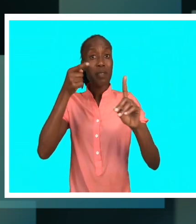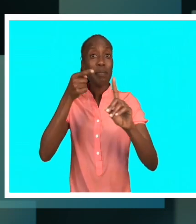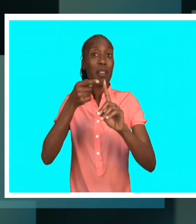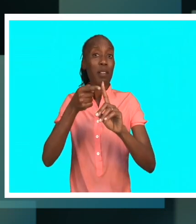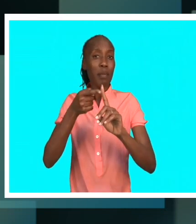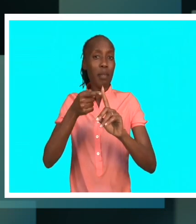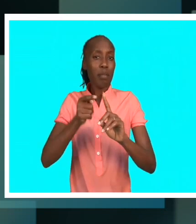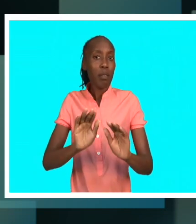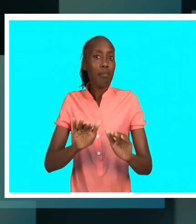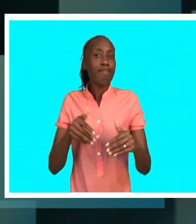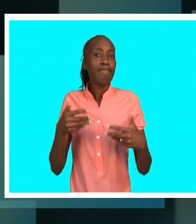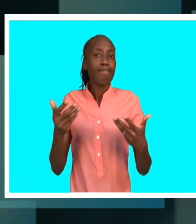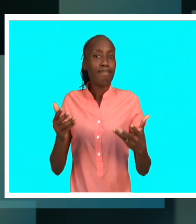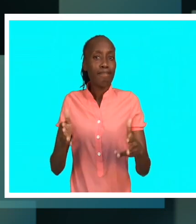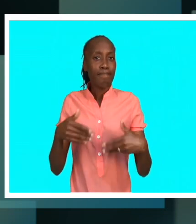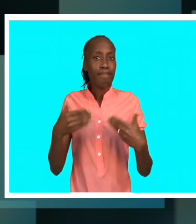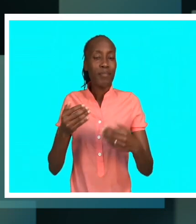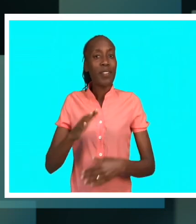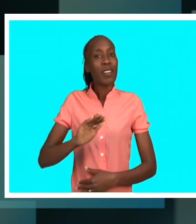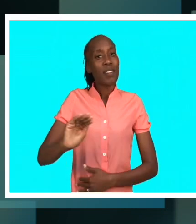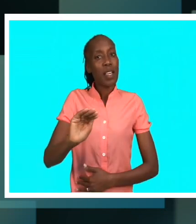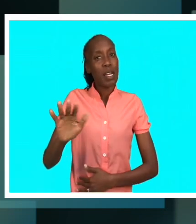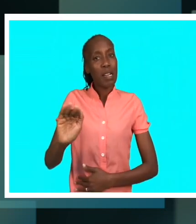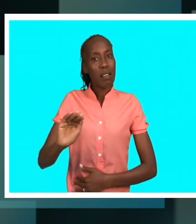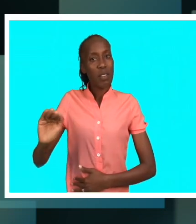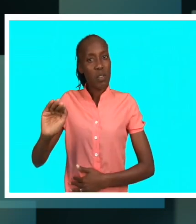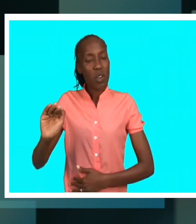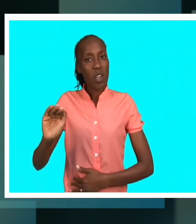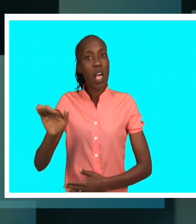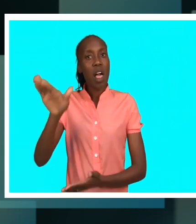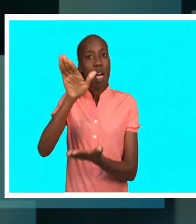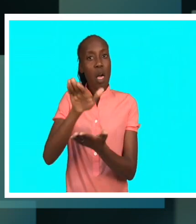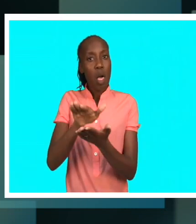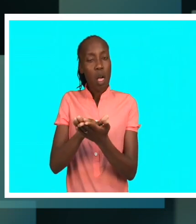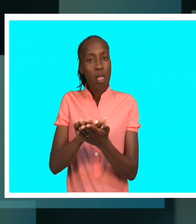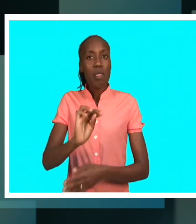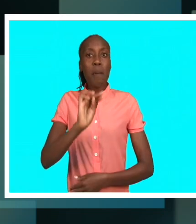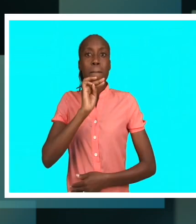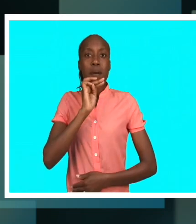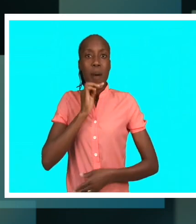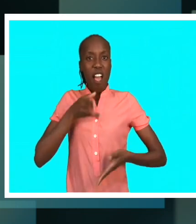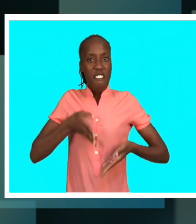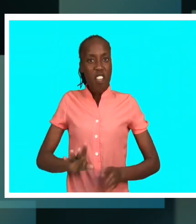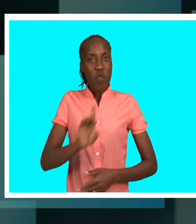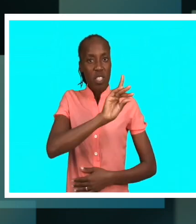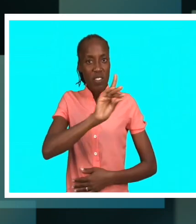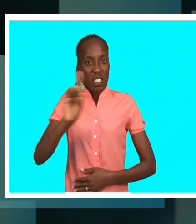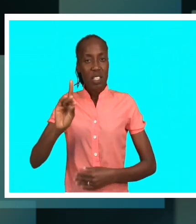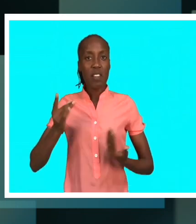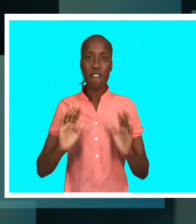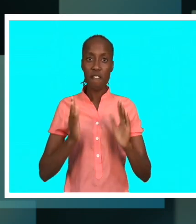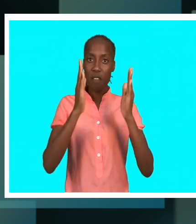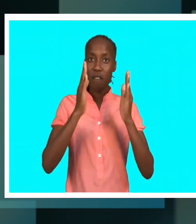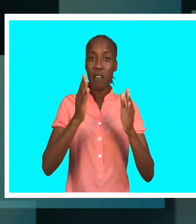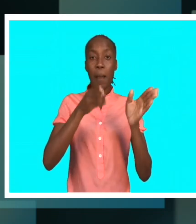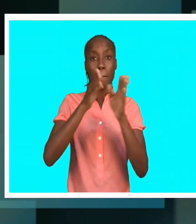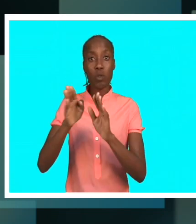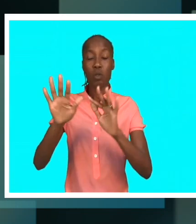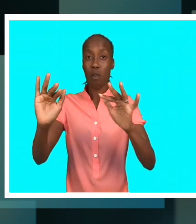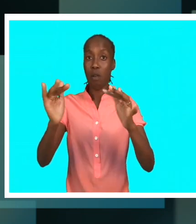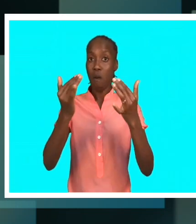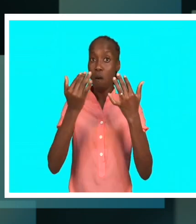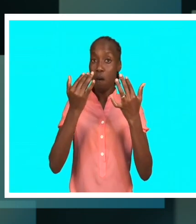principalmente na zona onde uma mãe especial vive. Há certas